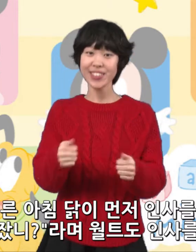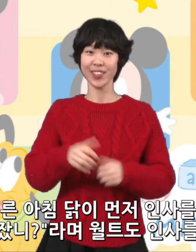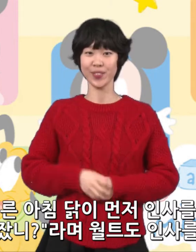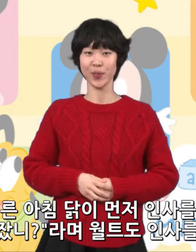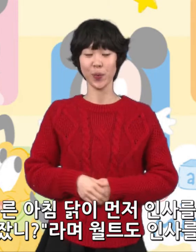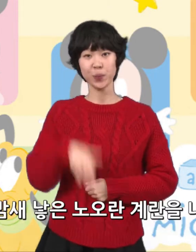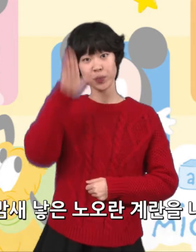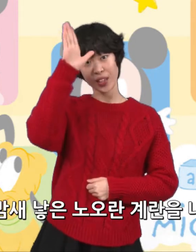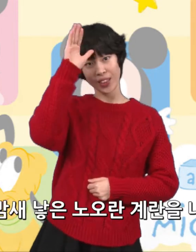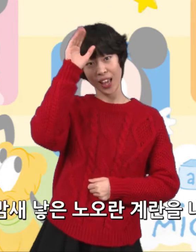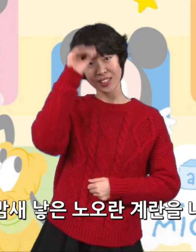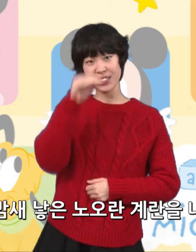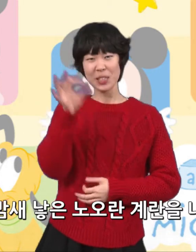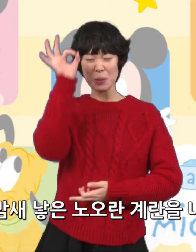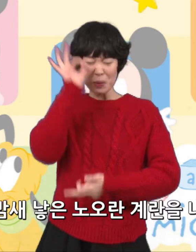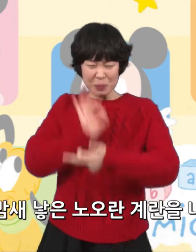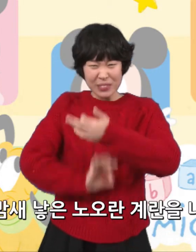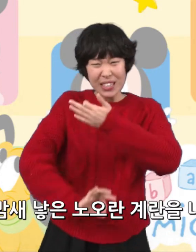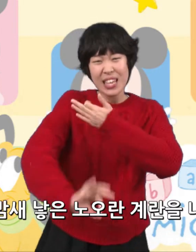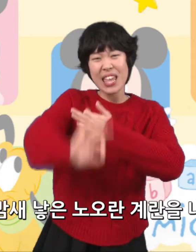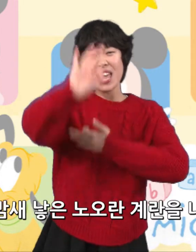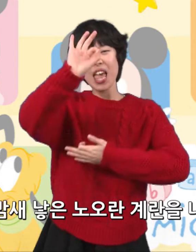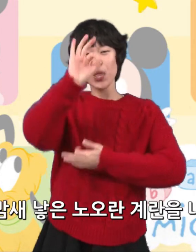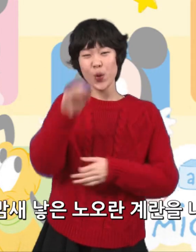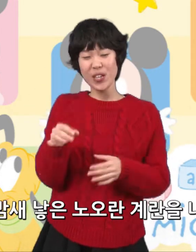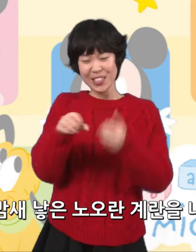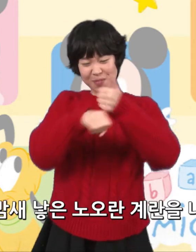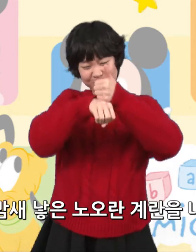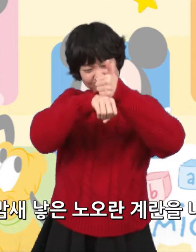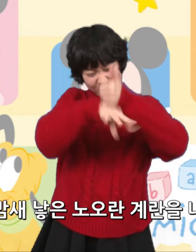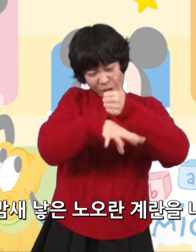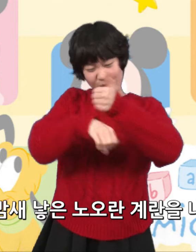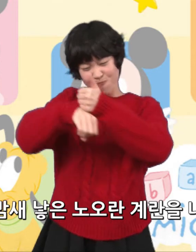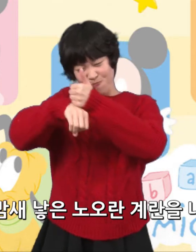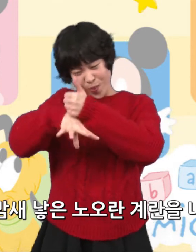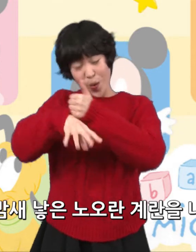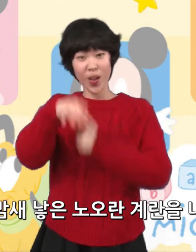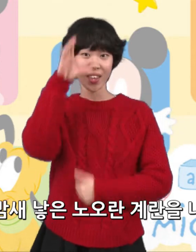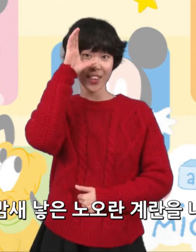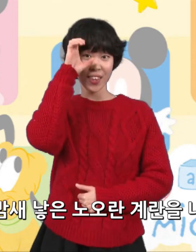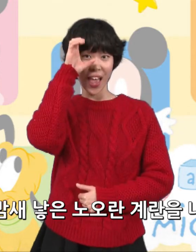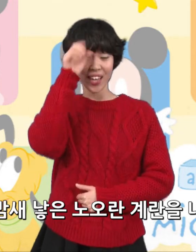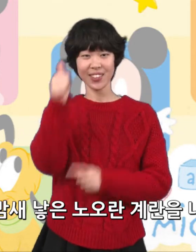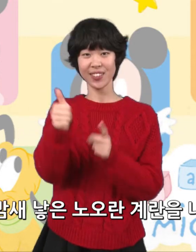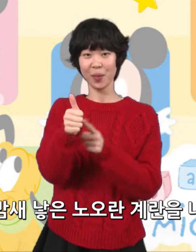인사를 했답니다. 암탉은 밤새 나온 노란 계란을 내밀었어요.